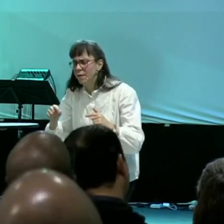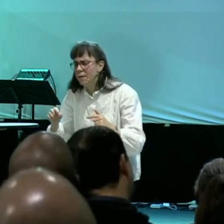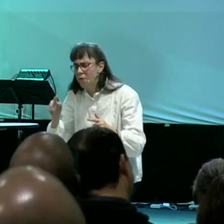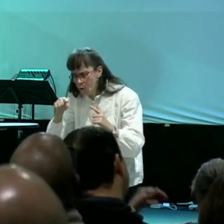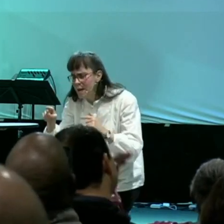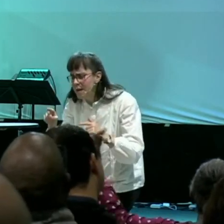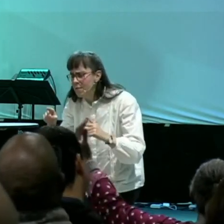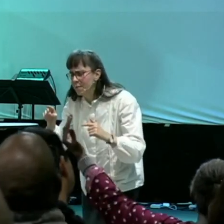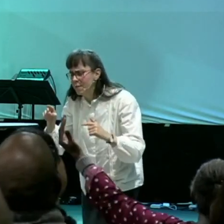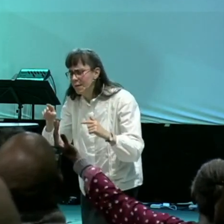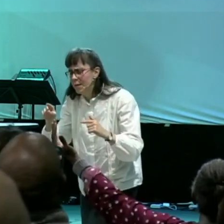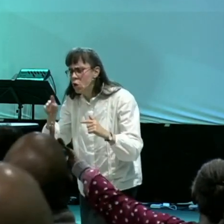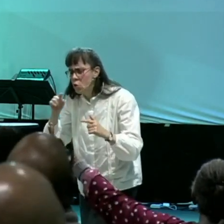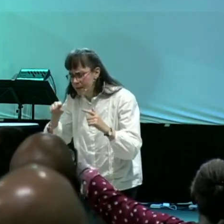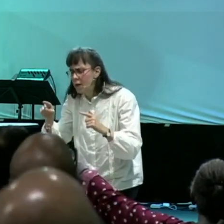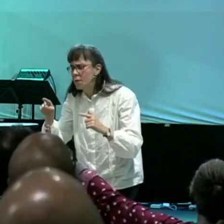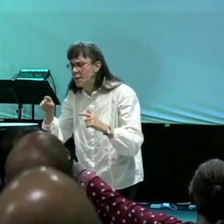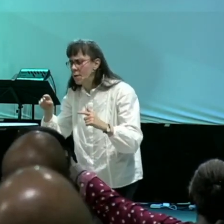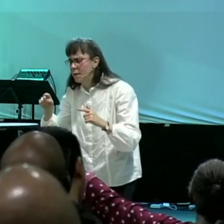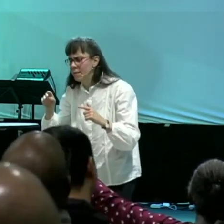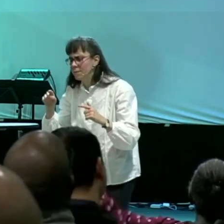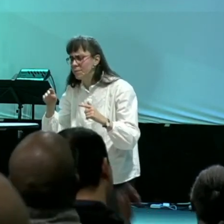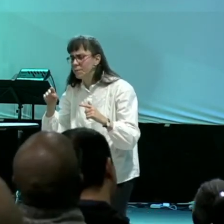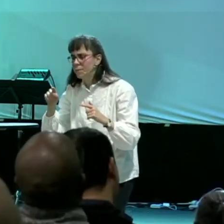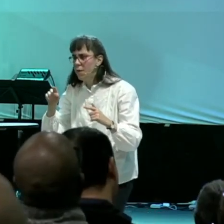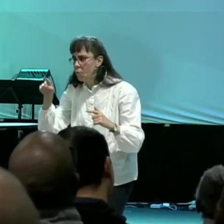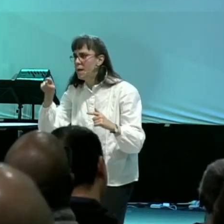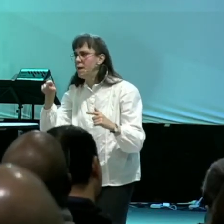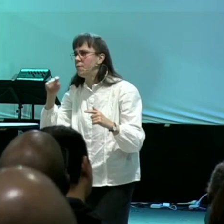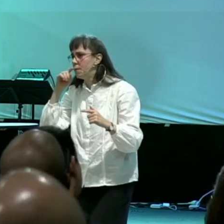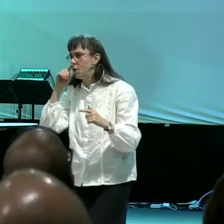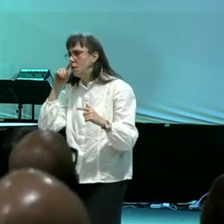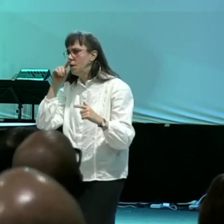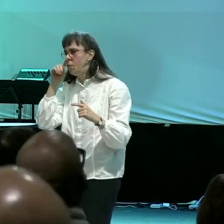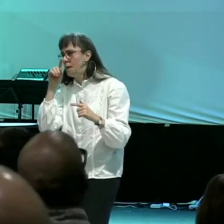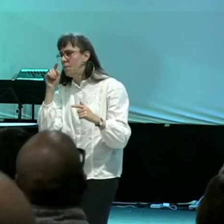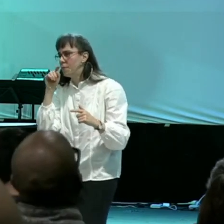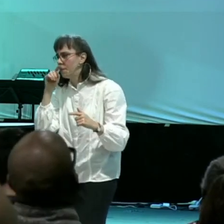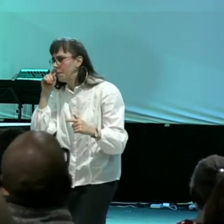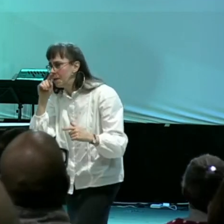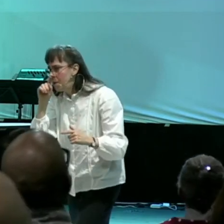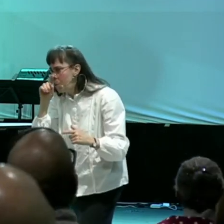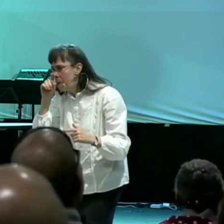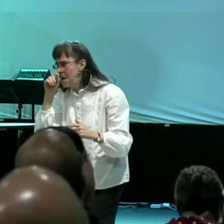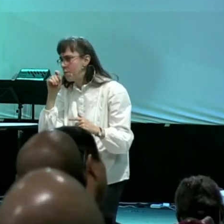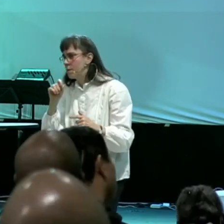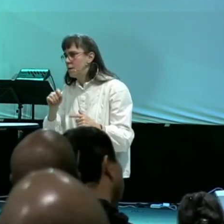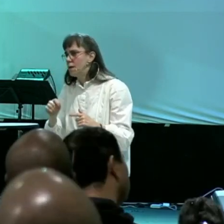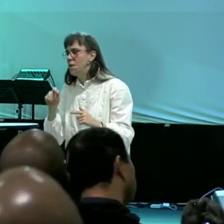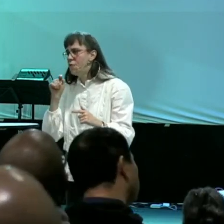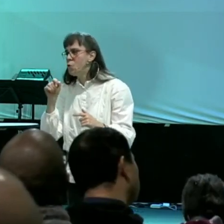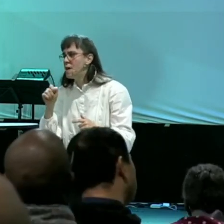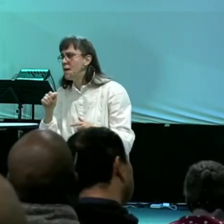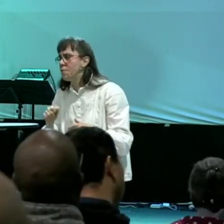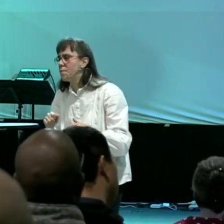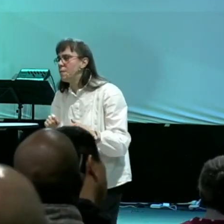Si tu crois, if you believe, tu verras la gloire de Dieu. You will see God's glory. Sophie, si tu crois, if you believe, si tu crois, te dit Dieu. If you believe, si tu crois, if you believe, si tu crois,